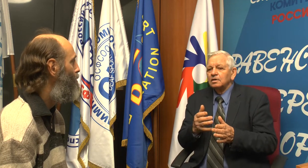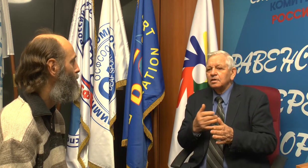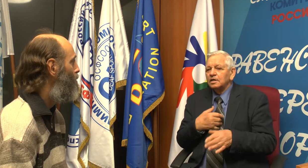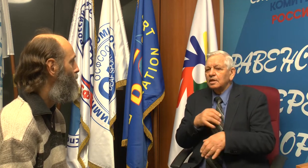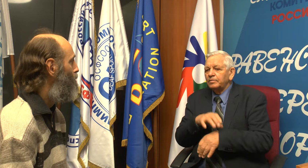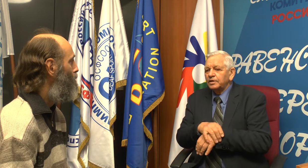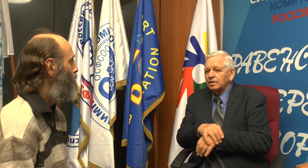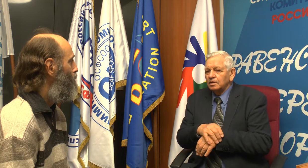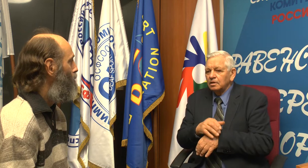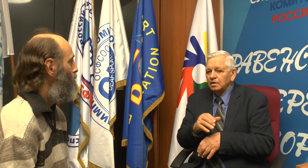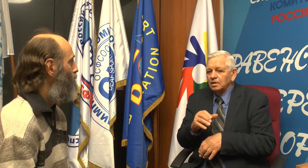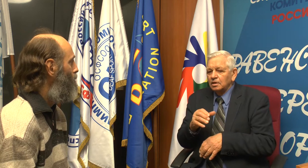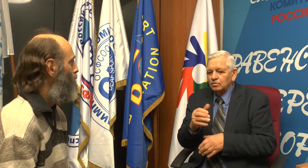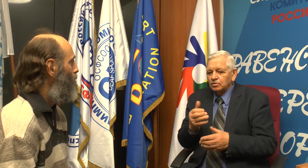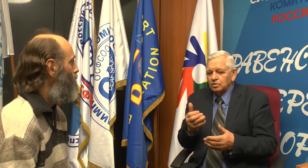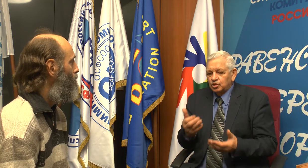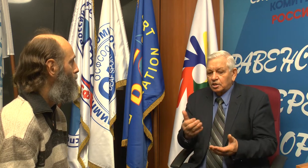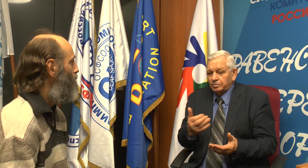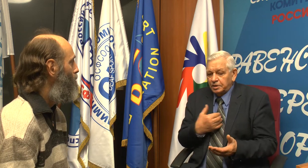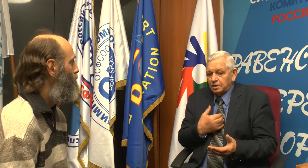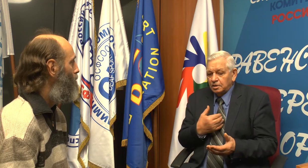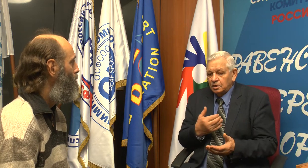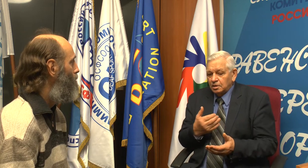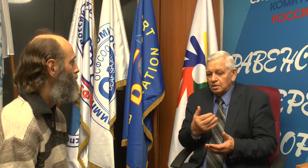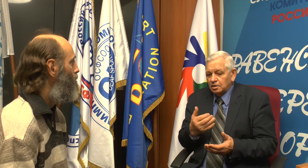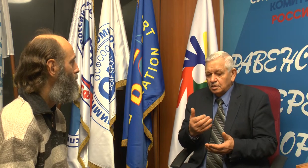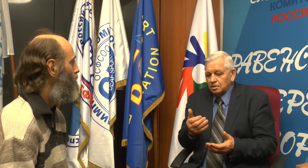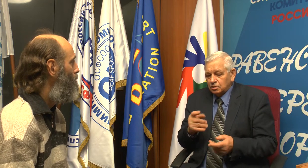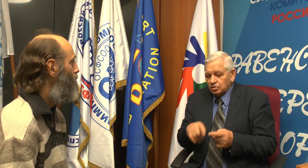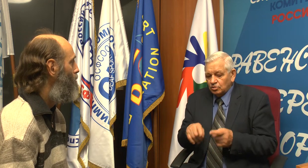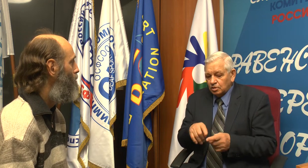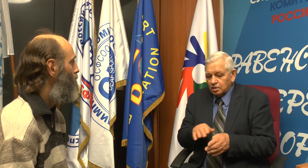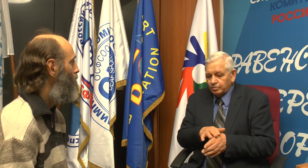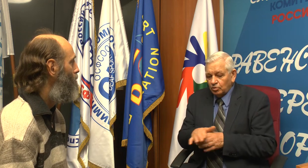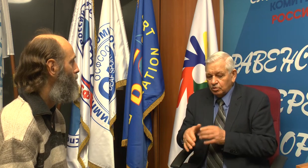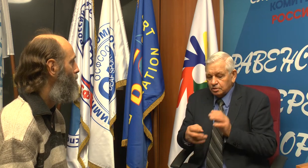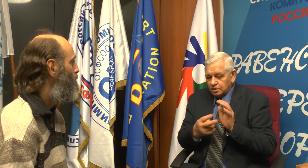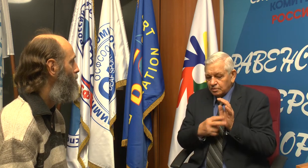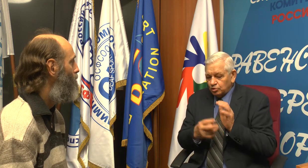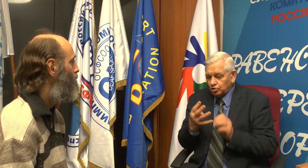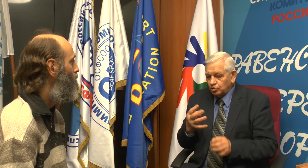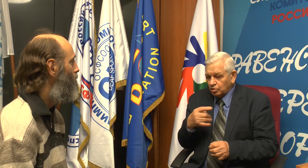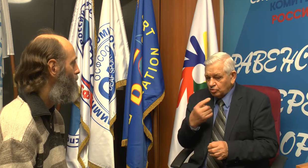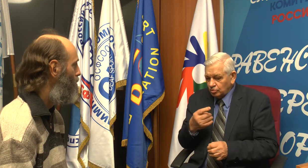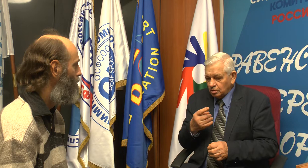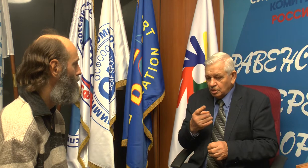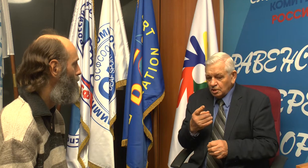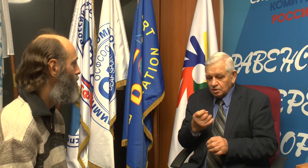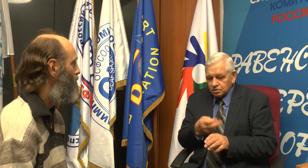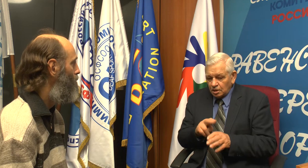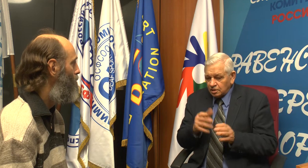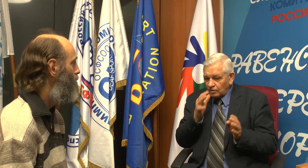Я заметил, а вот сейчас мне скоро исполнится 74 года. За это